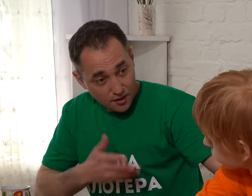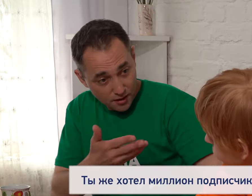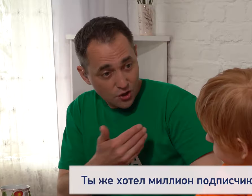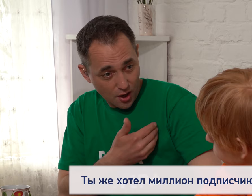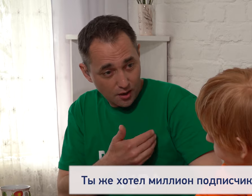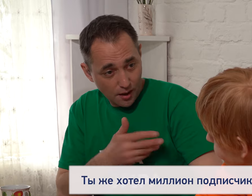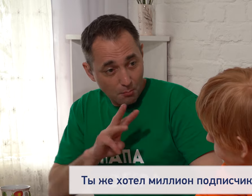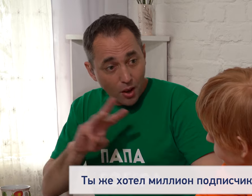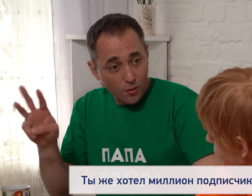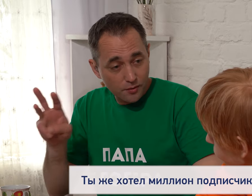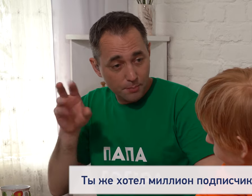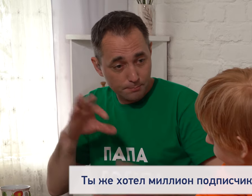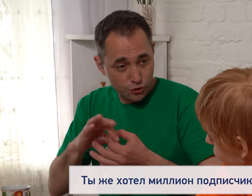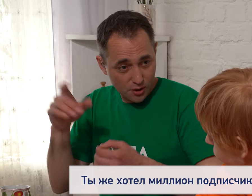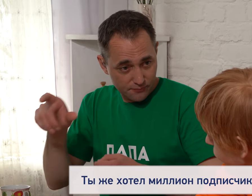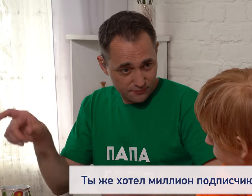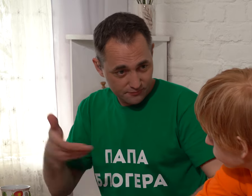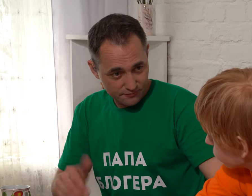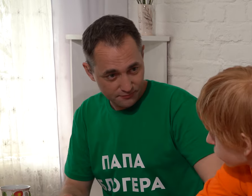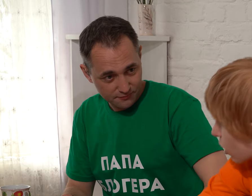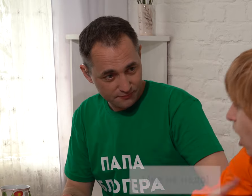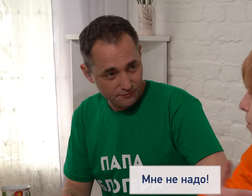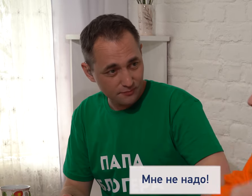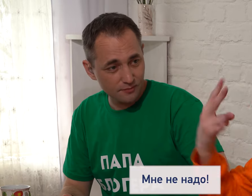Ты же хотел миллион подписчиков? Мне не надо.